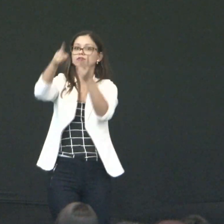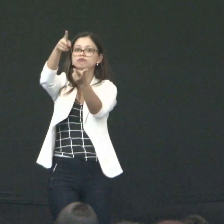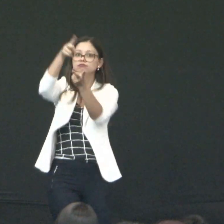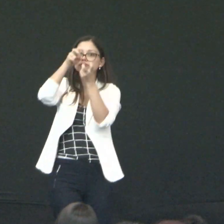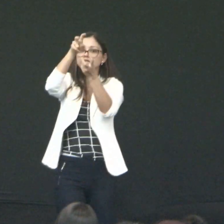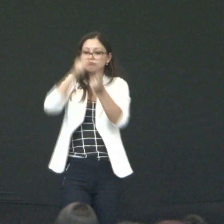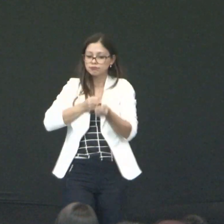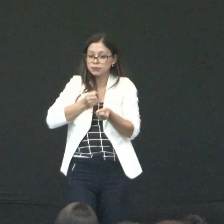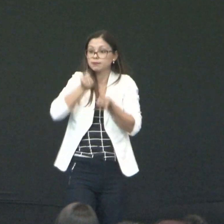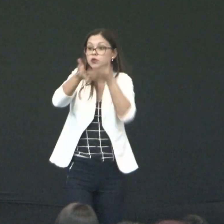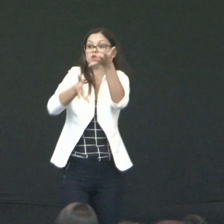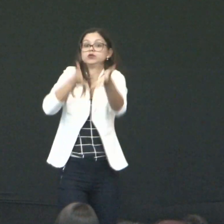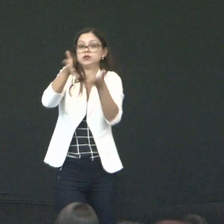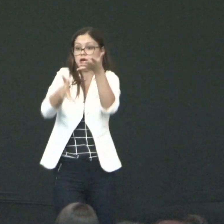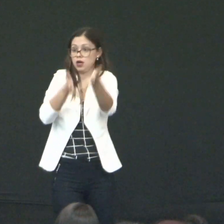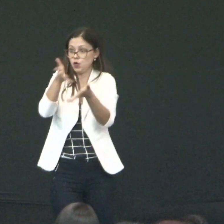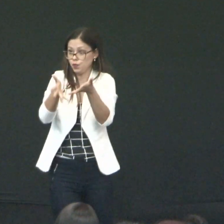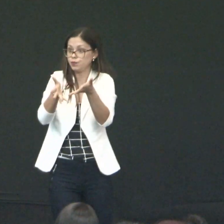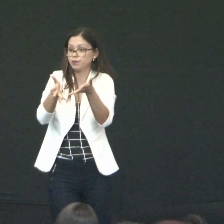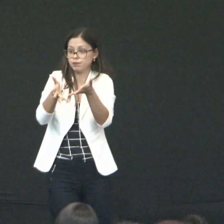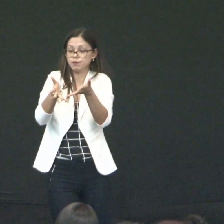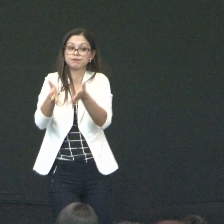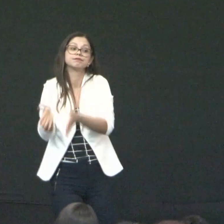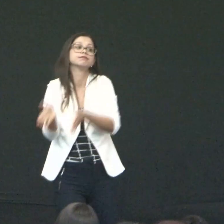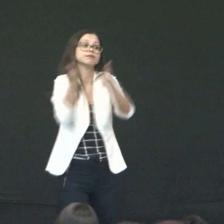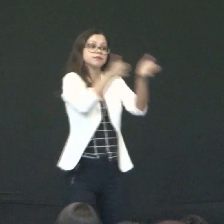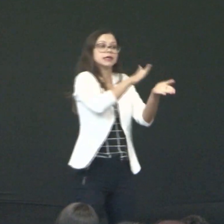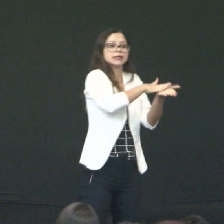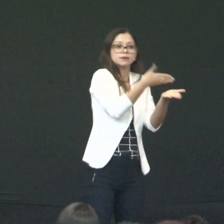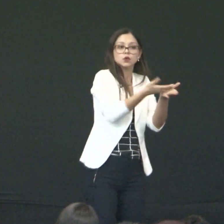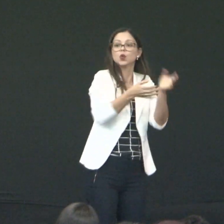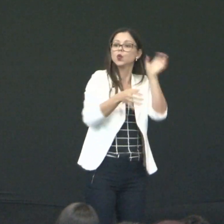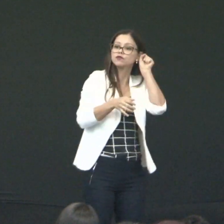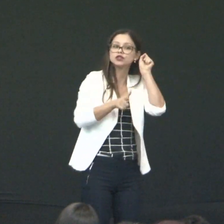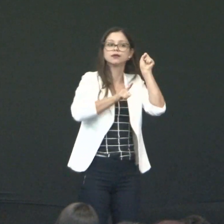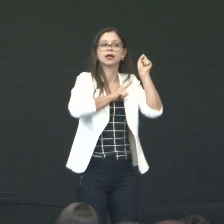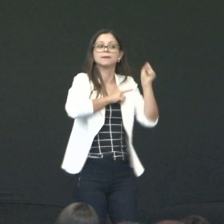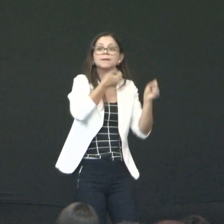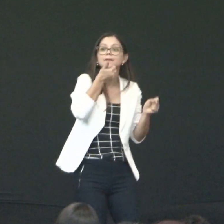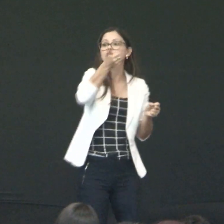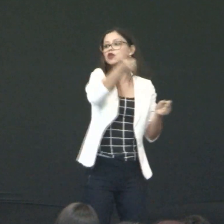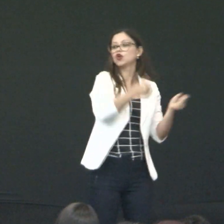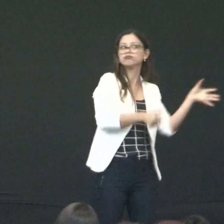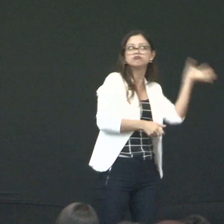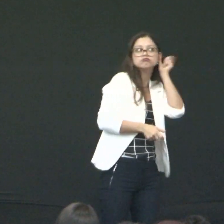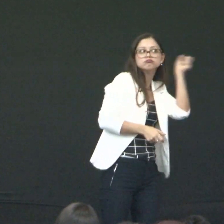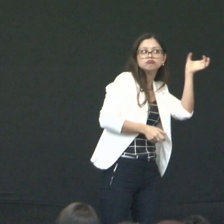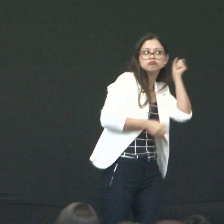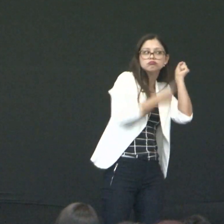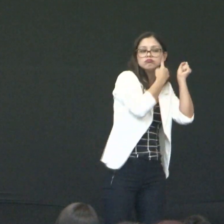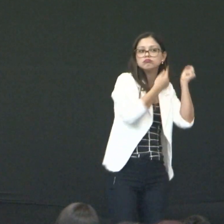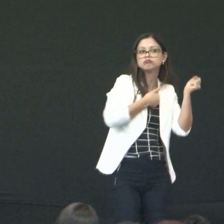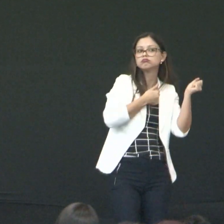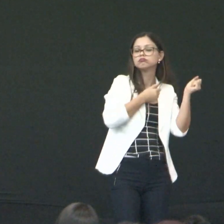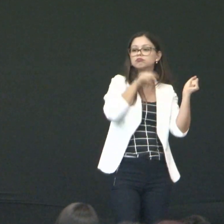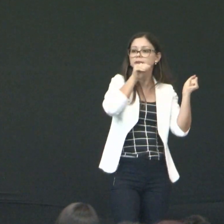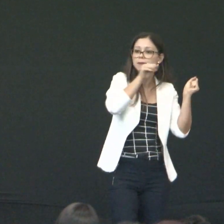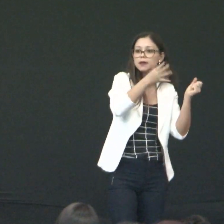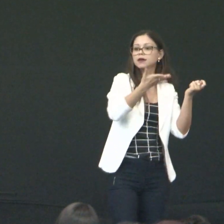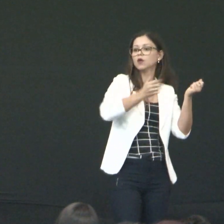Os surdos têm uma questão de percepção visual que é decorrente dessa modalidade de língua, que é um pouco diferente da dos ouvintes. Os ouvintes têm